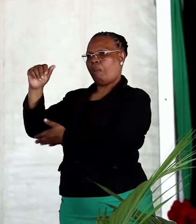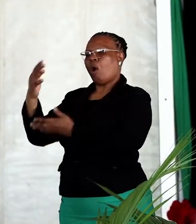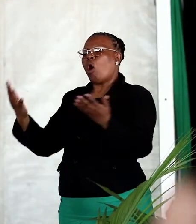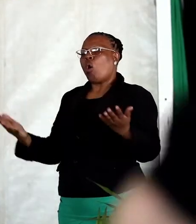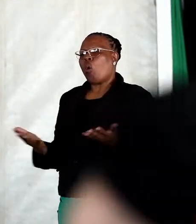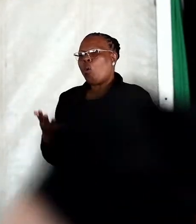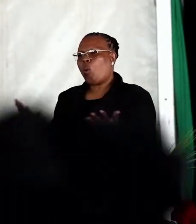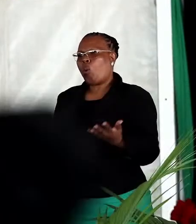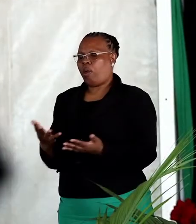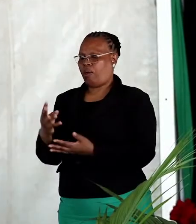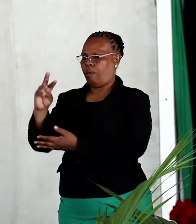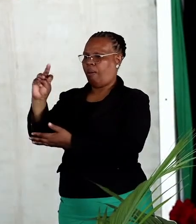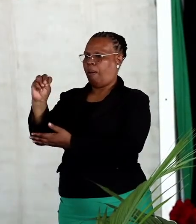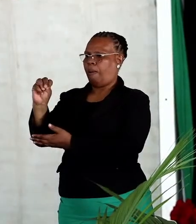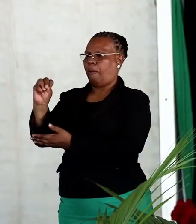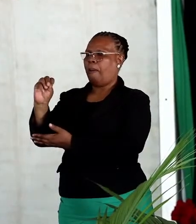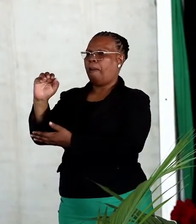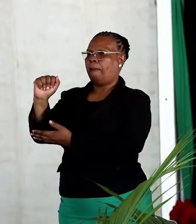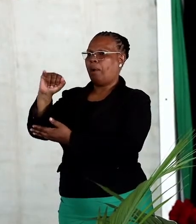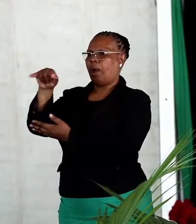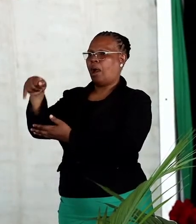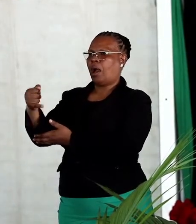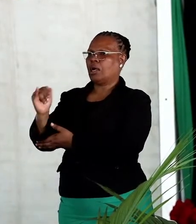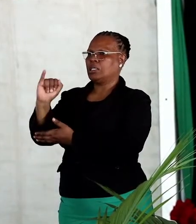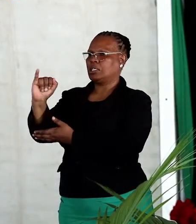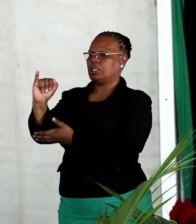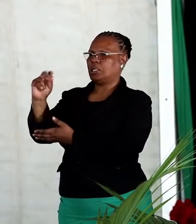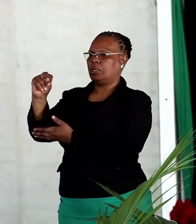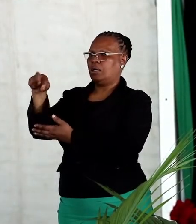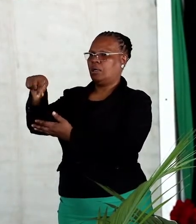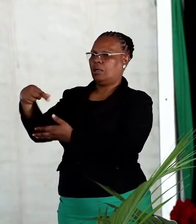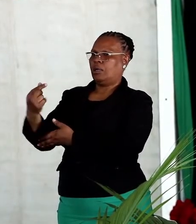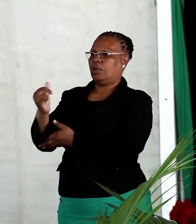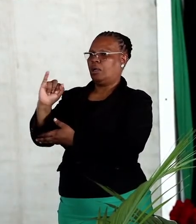kumajinqi phesha komlambi tyhume.